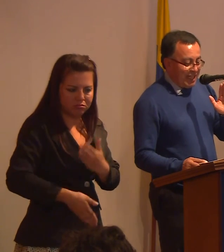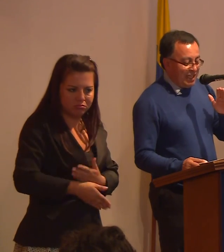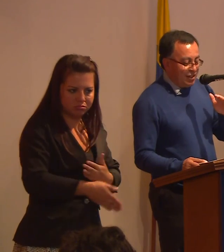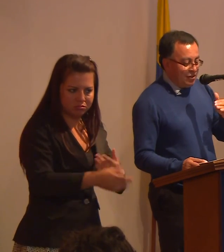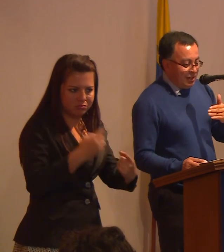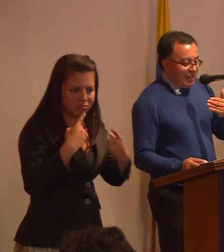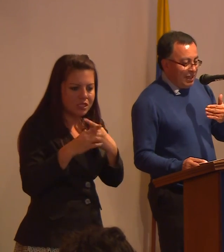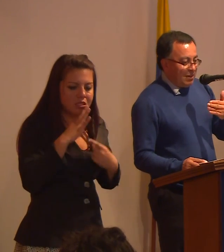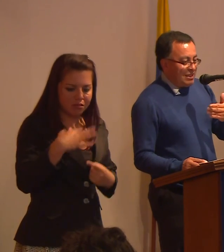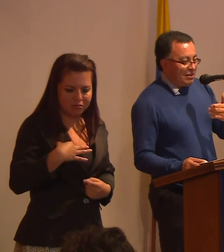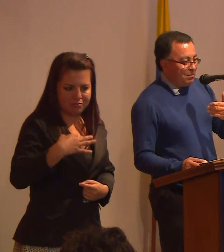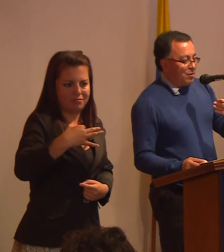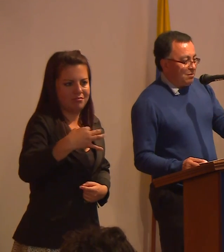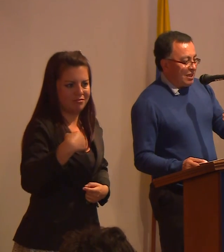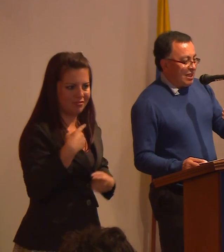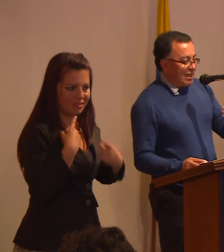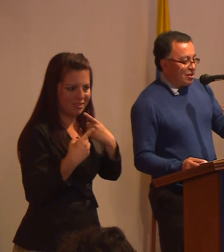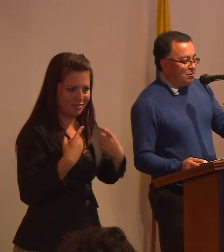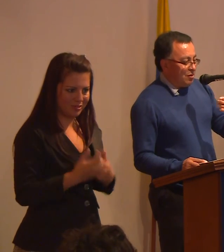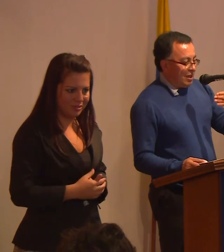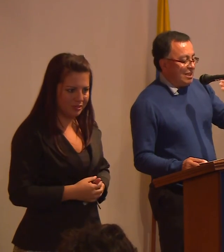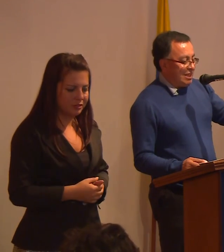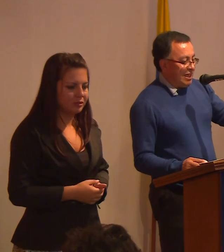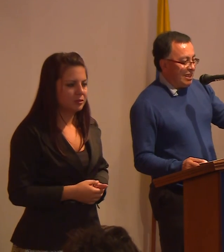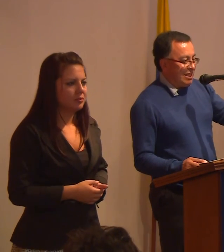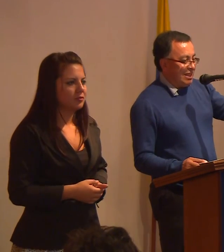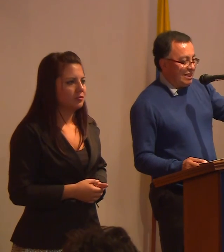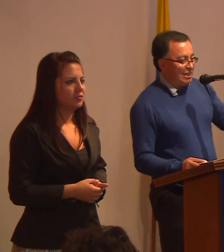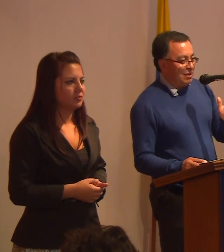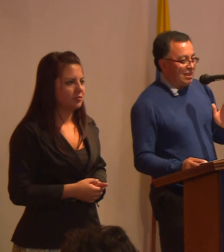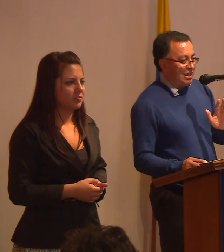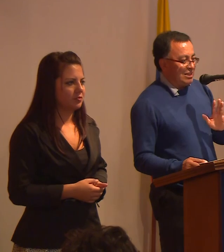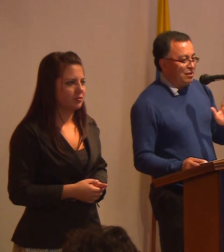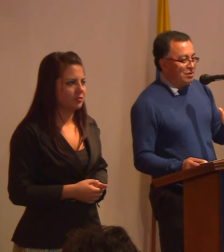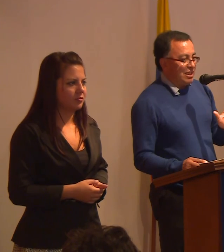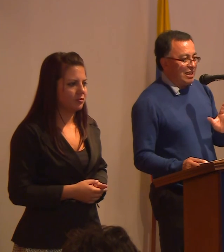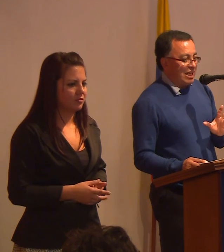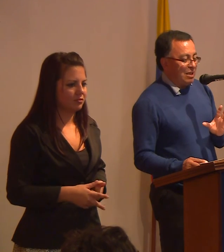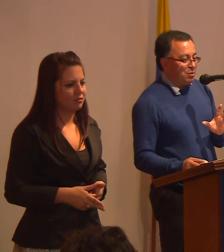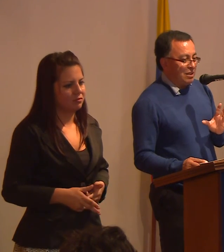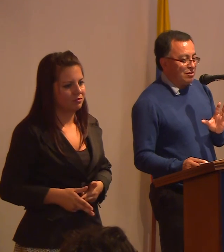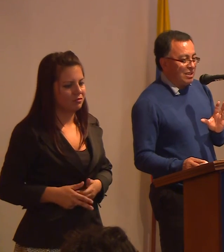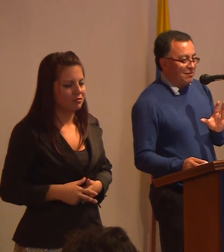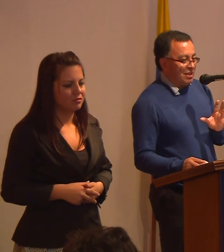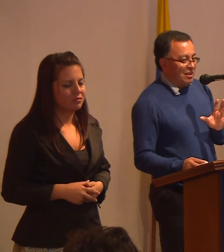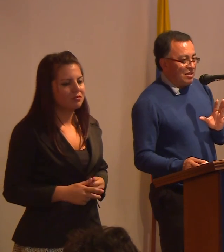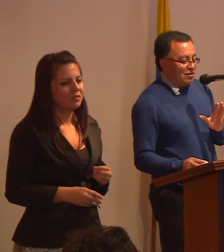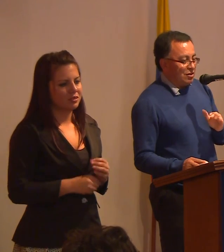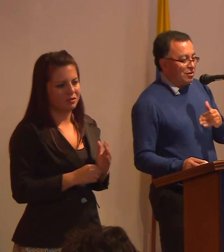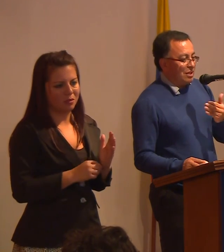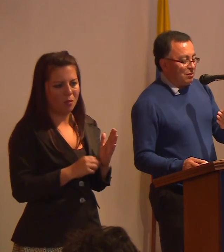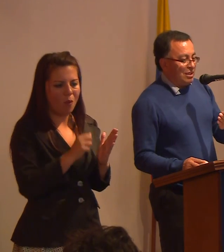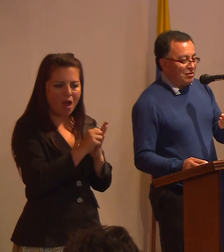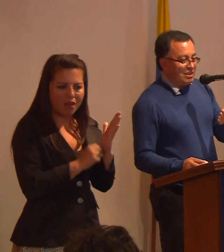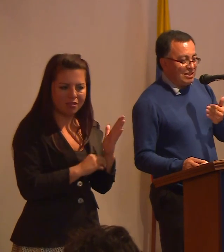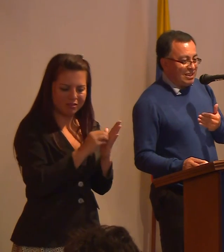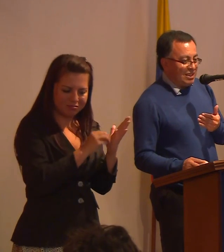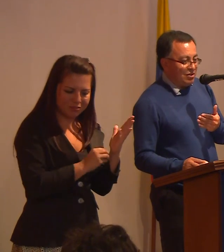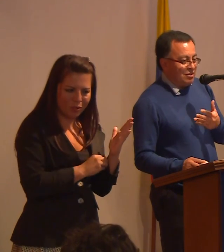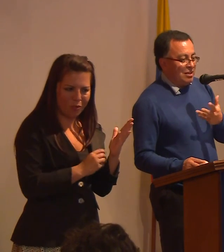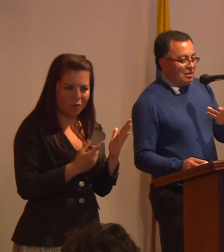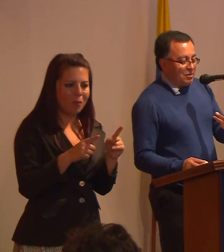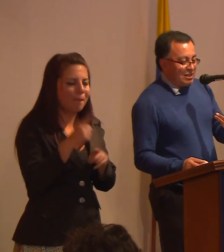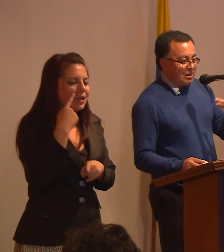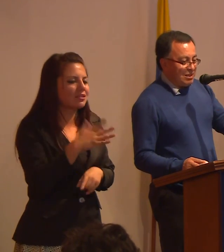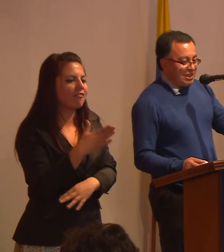nos han elegido, y precisamente por mantener como esa agenda, esas banderas de lucha que en cada momento sea. Entonces yo creo que por eso, en este